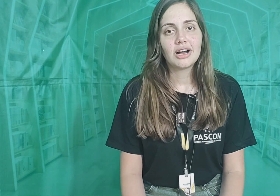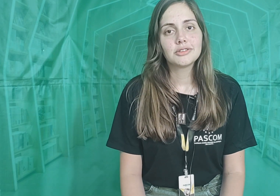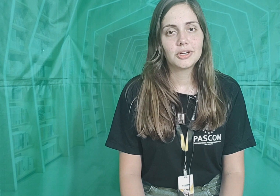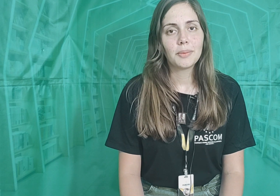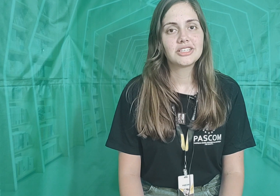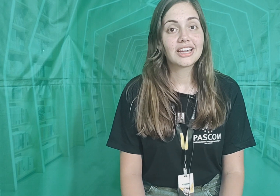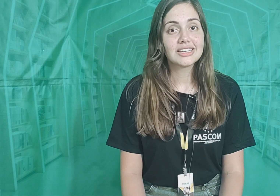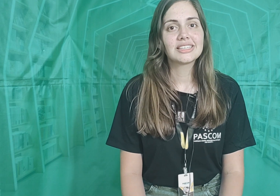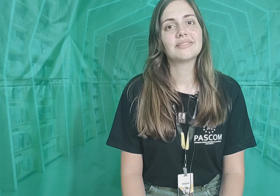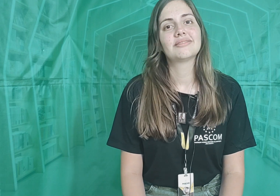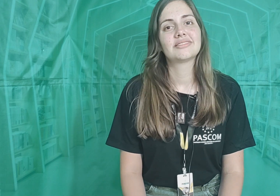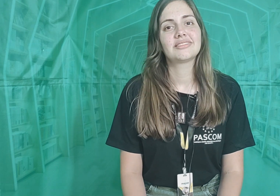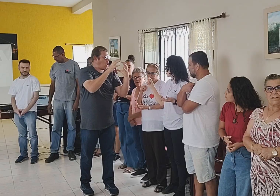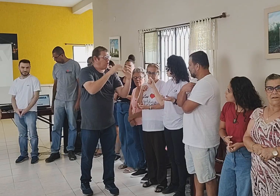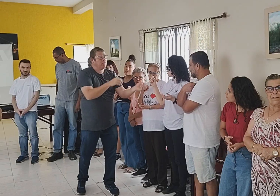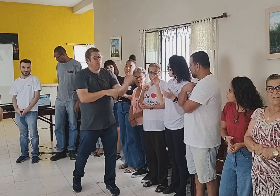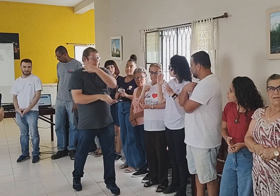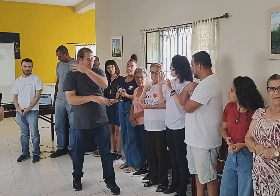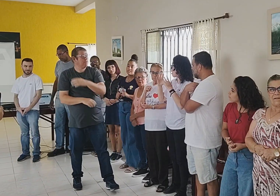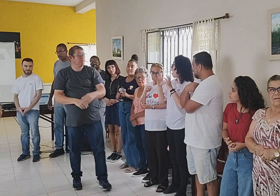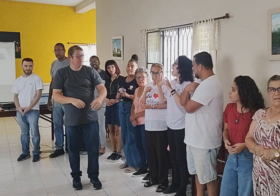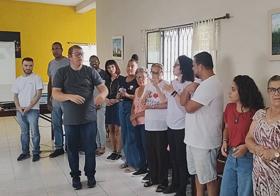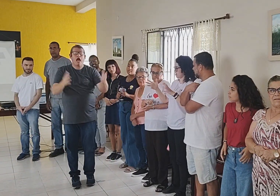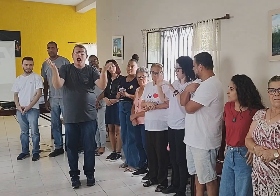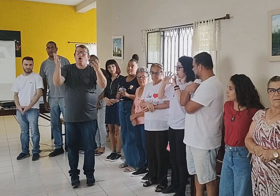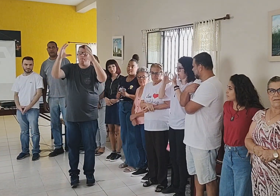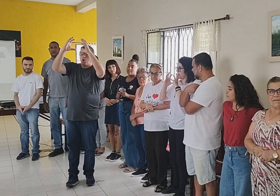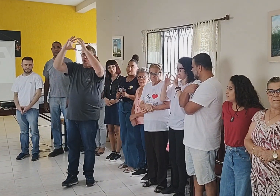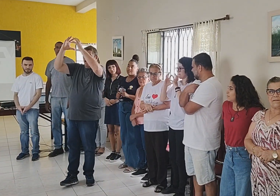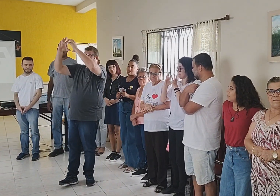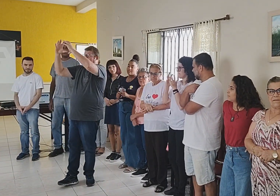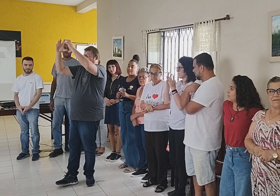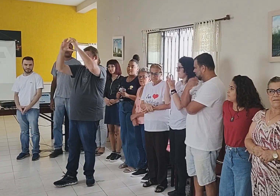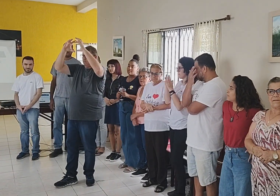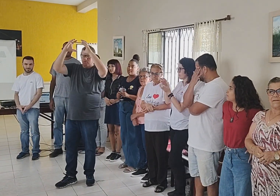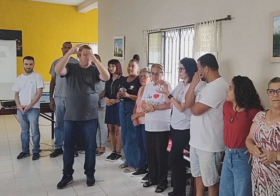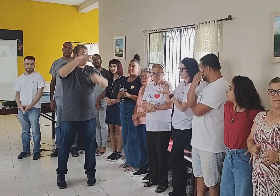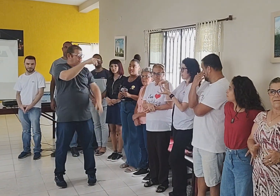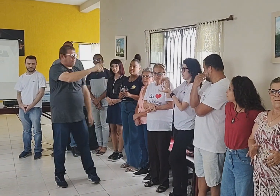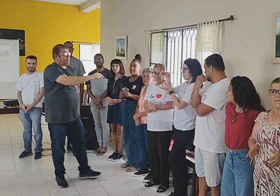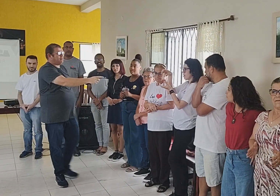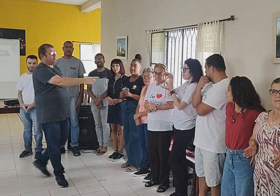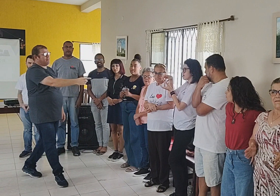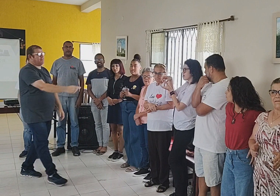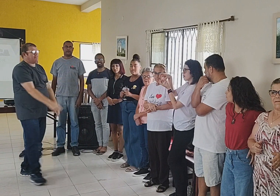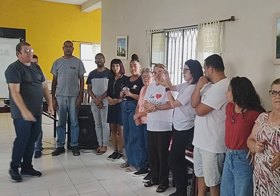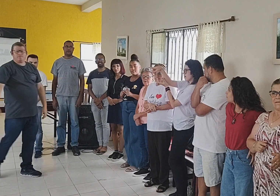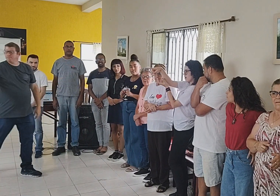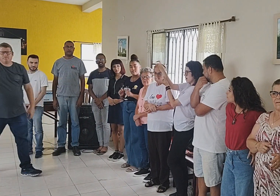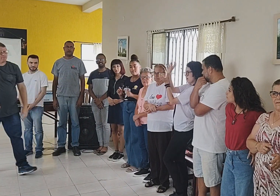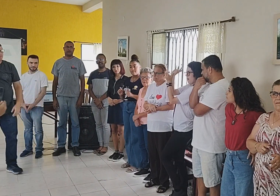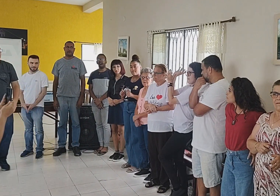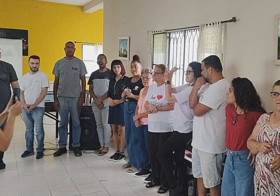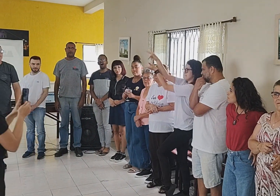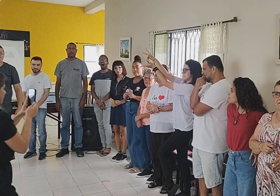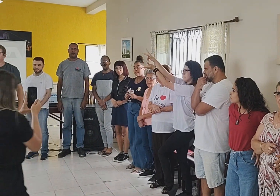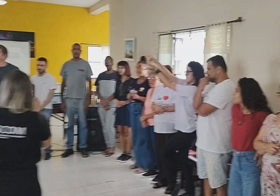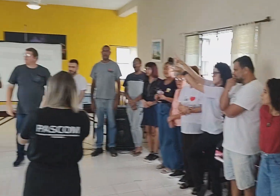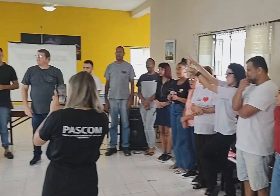motivá-los realmente a crescer. Por aqui, o lema é promover a inclusão sempre. Os alunos falaram sobre seus